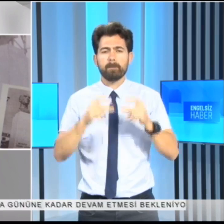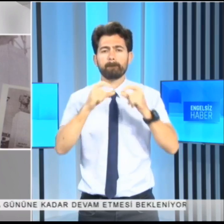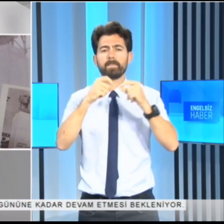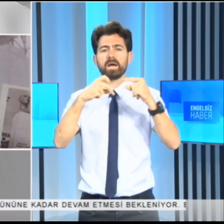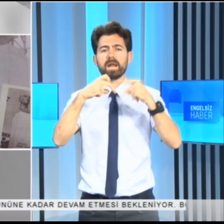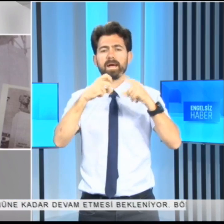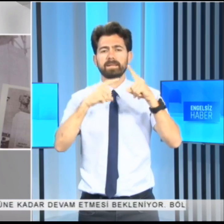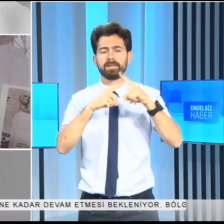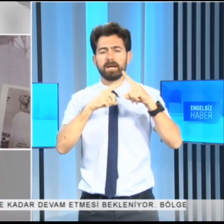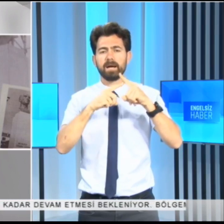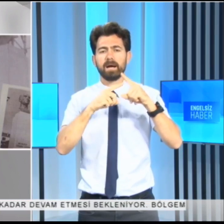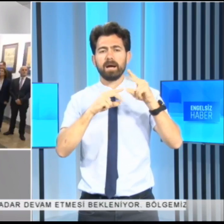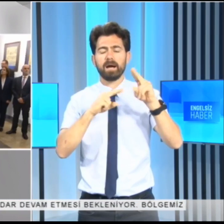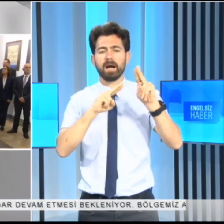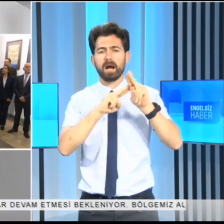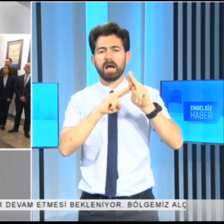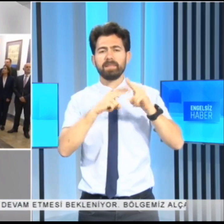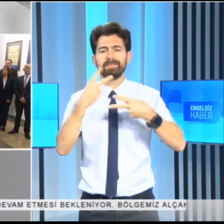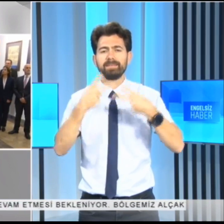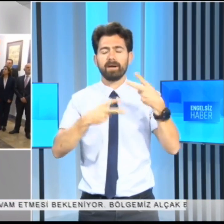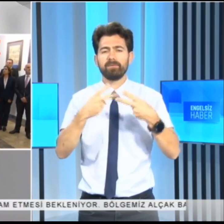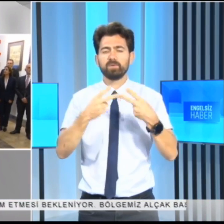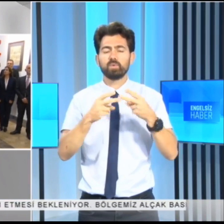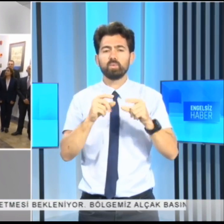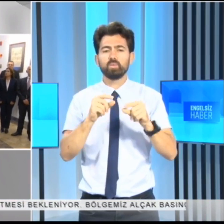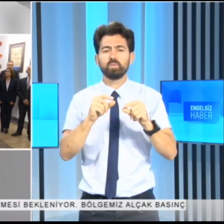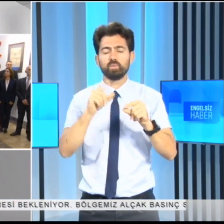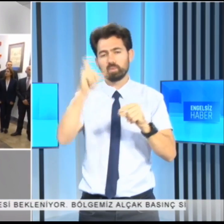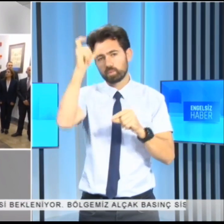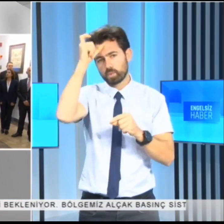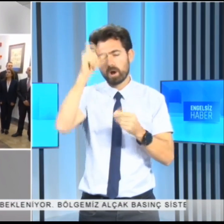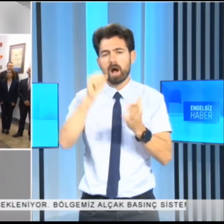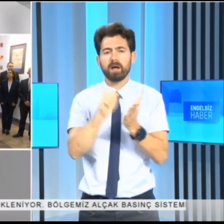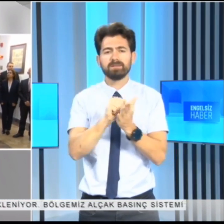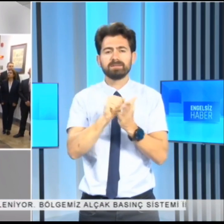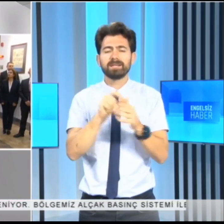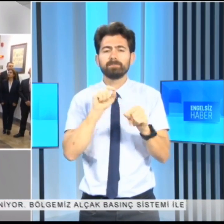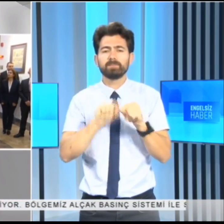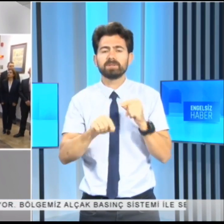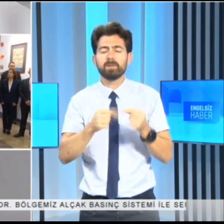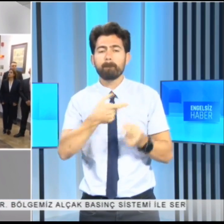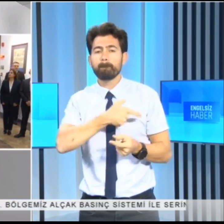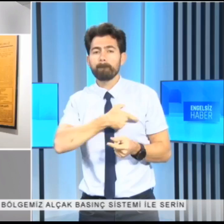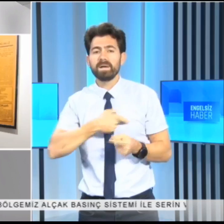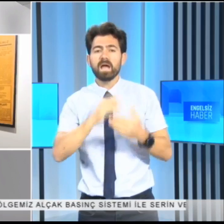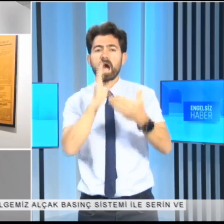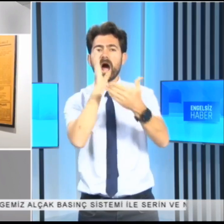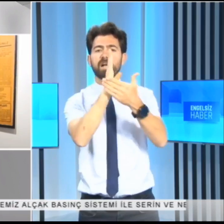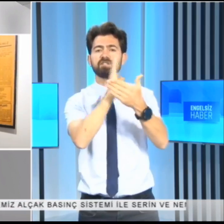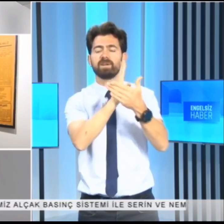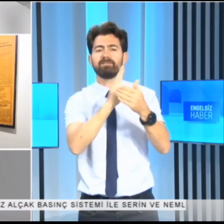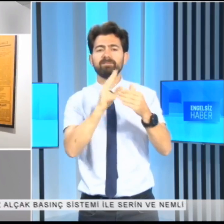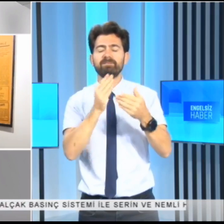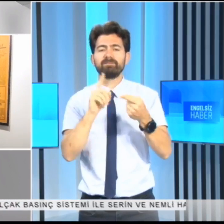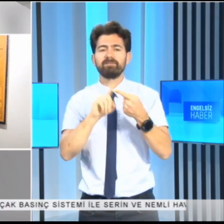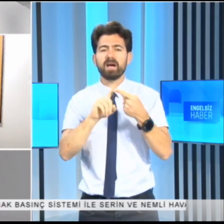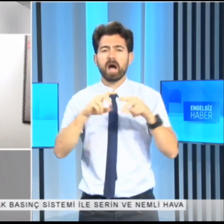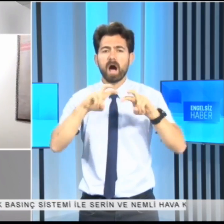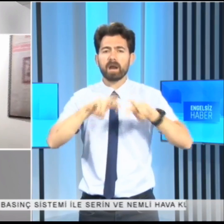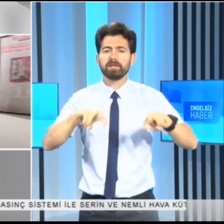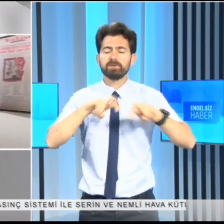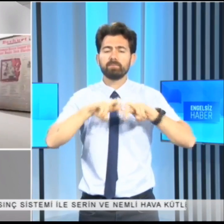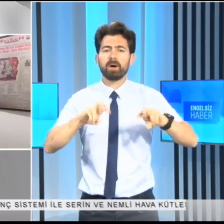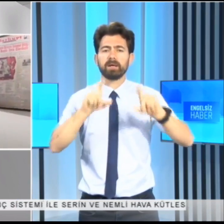bayrak radyo televizyon Kurumu Türk Ajansı Kıbrıs Milli arşiv ve Araştırma Dairesi